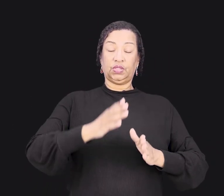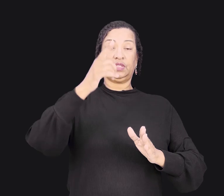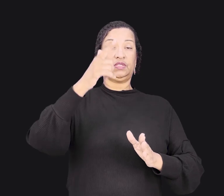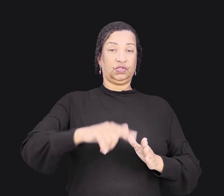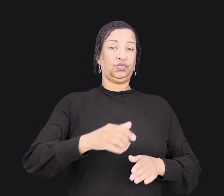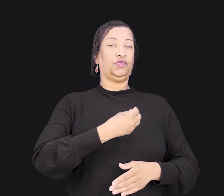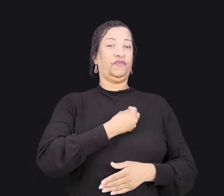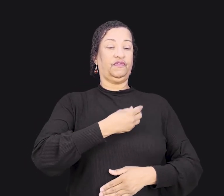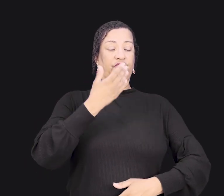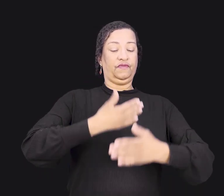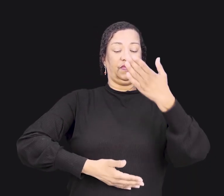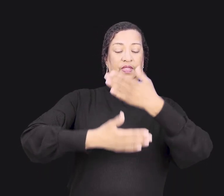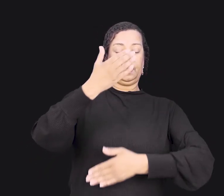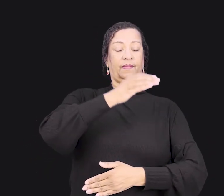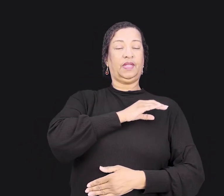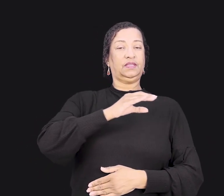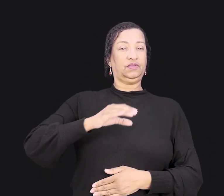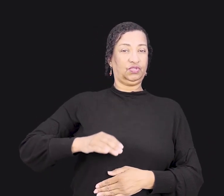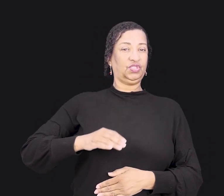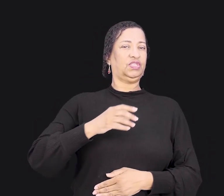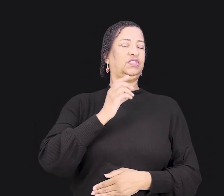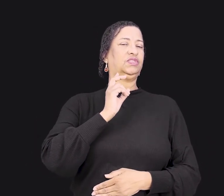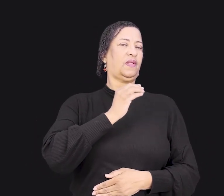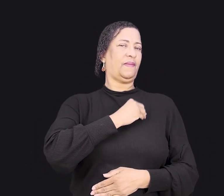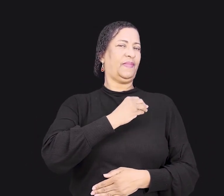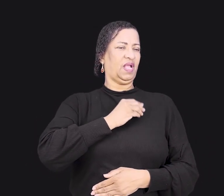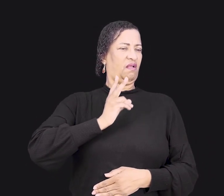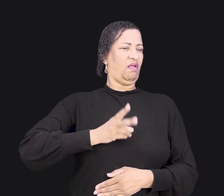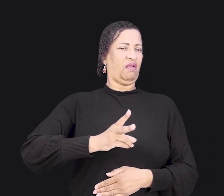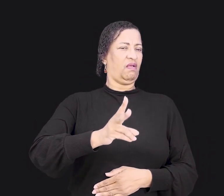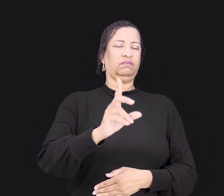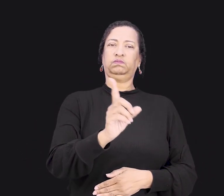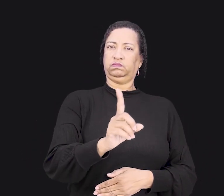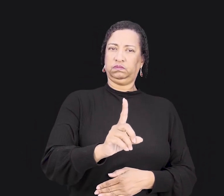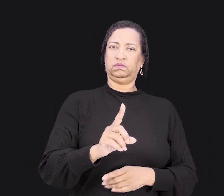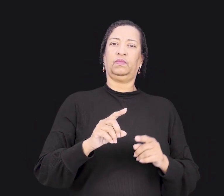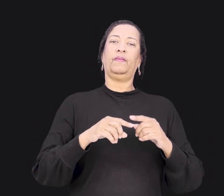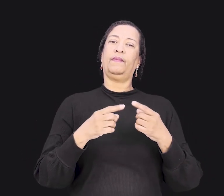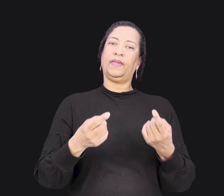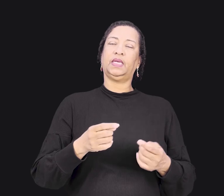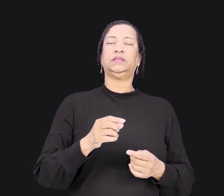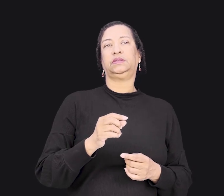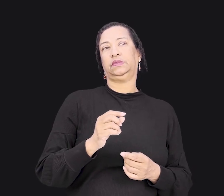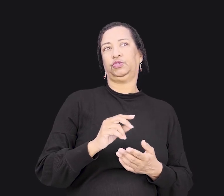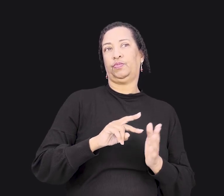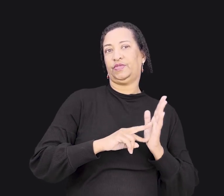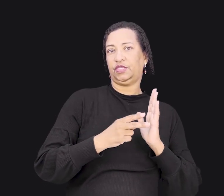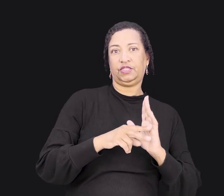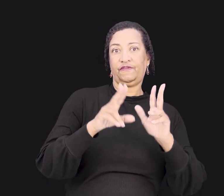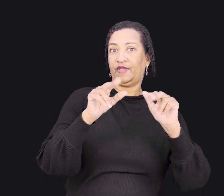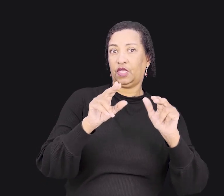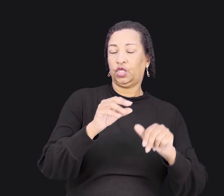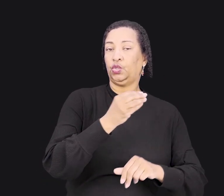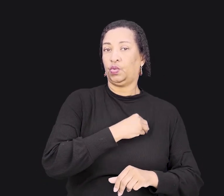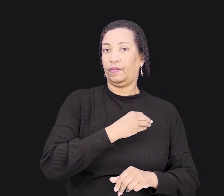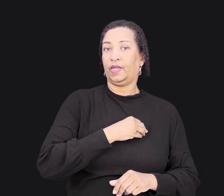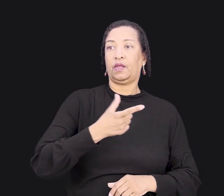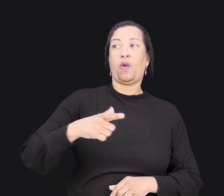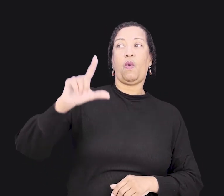não vive pecando de maneira habitual e contínua. Claro, mas isso não quer dizer que ela nunca peque, nem que nunca pecou. Quer dizer